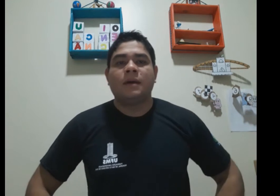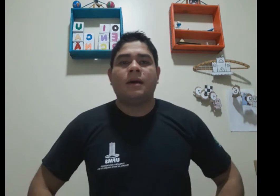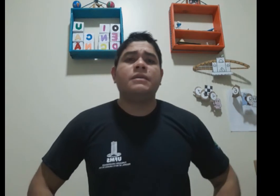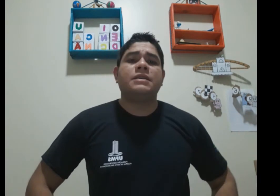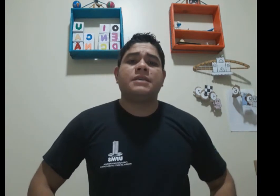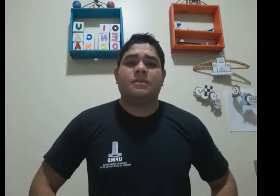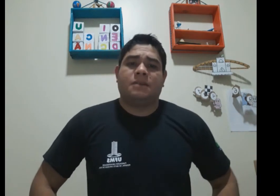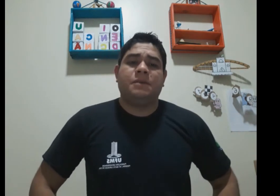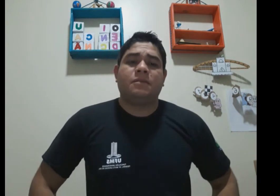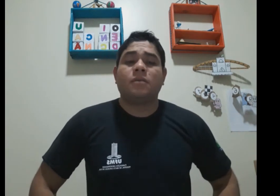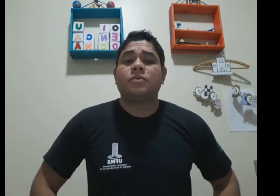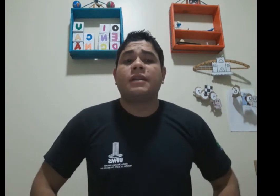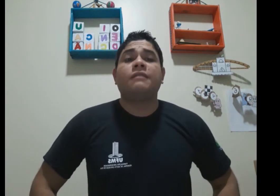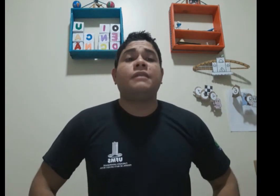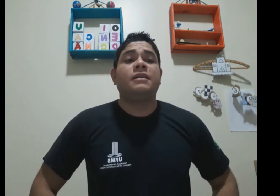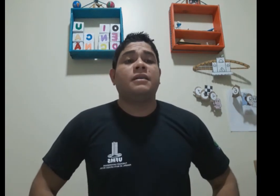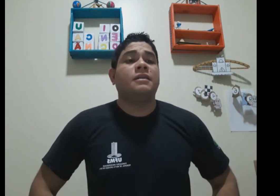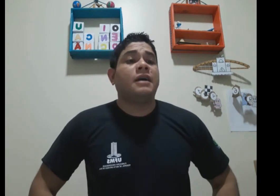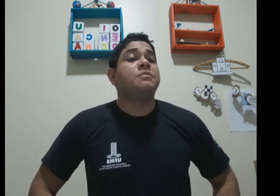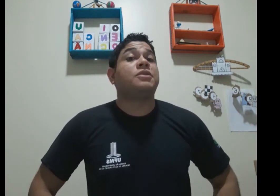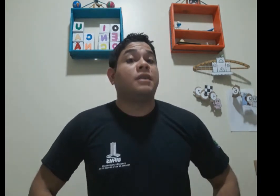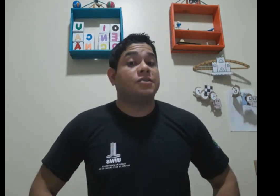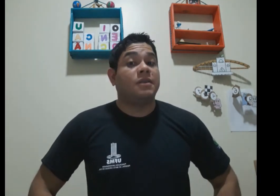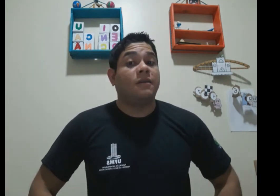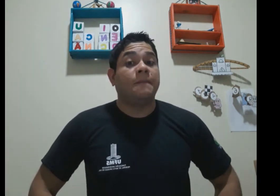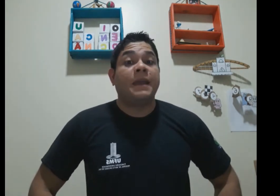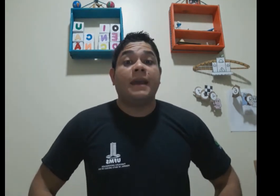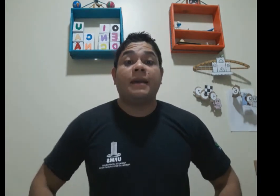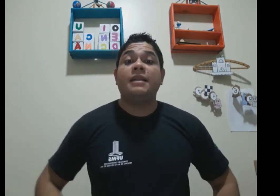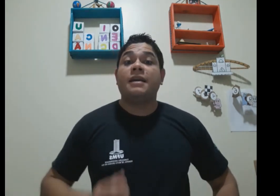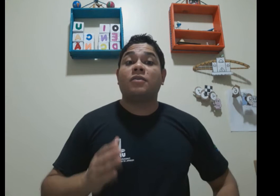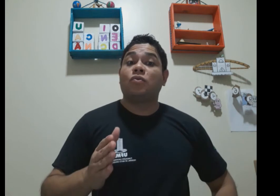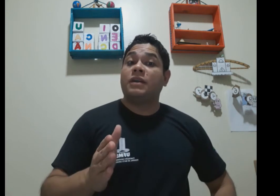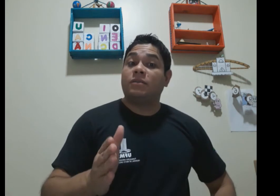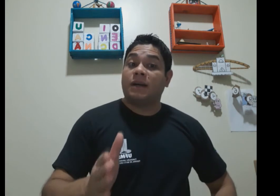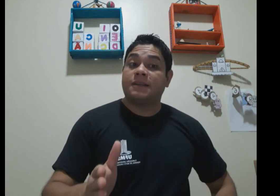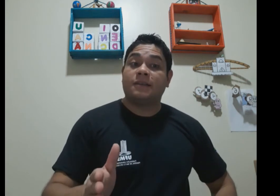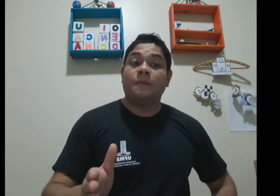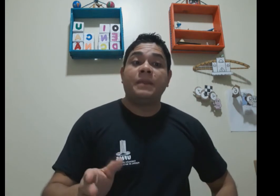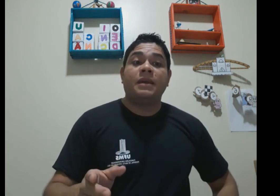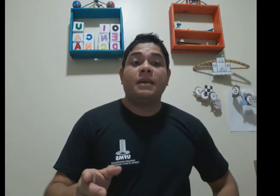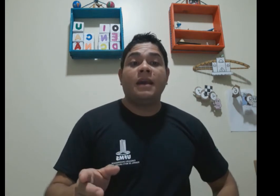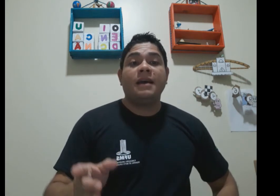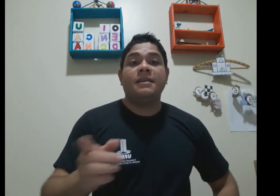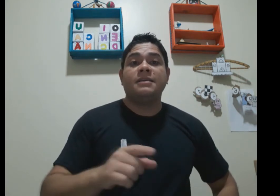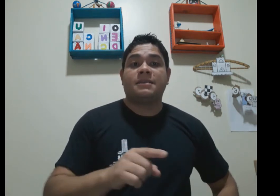Ao iniciar o capítulo, a autora define que intérprete educacional é aquele que atua na educação e realiza